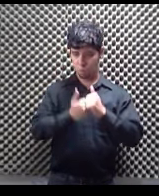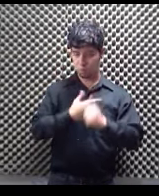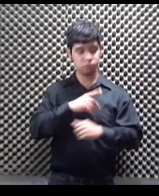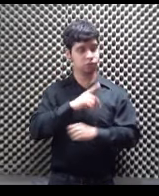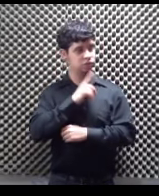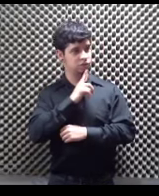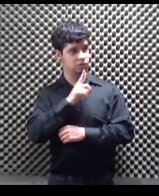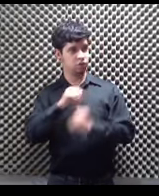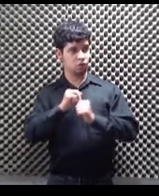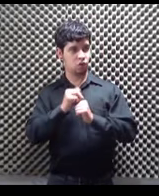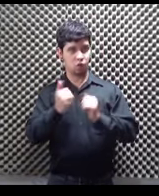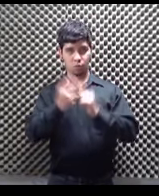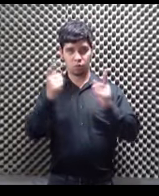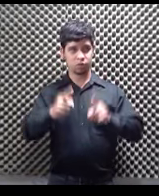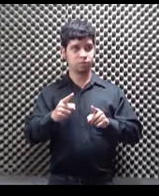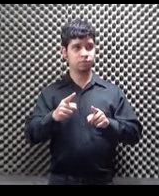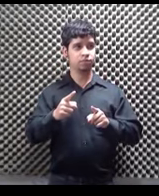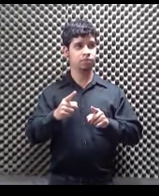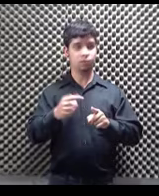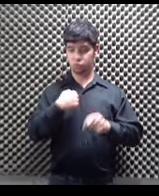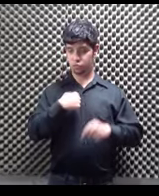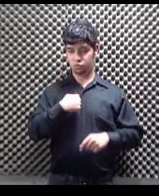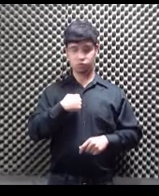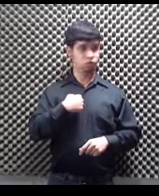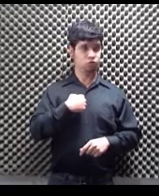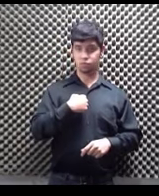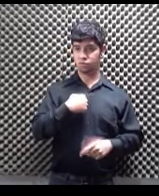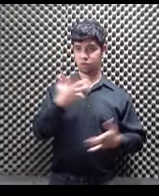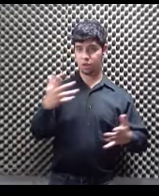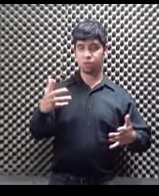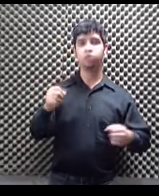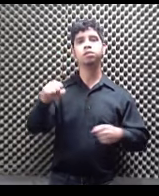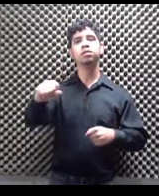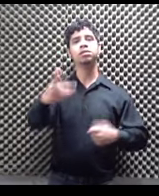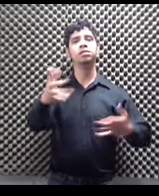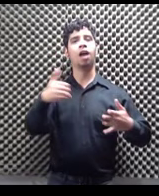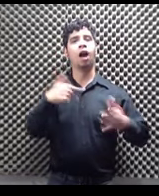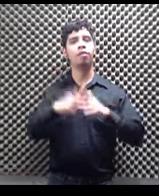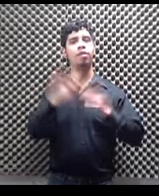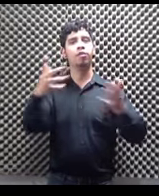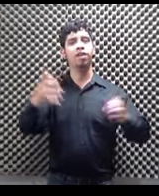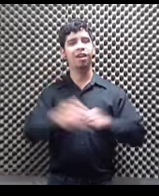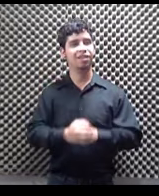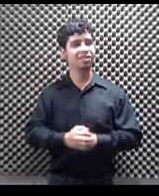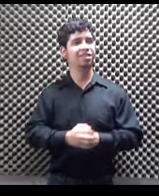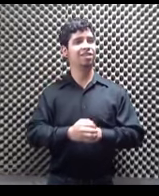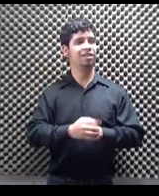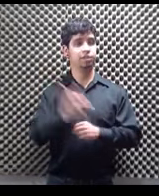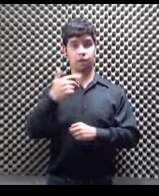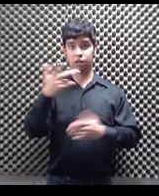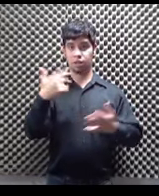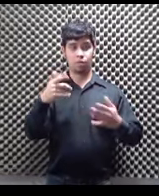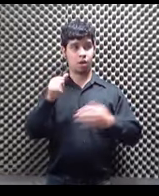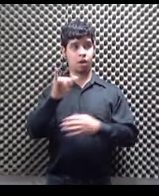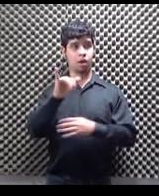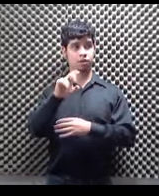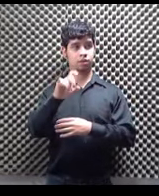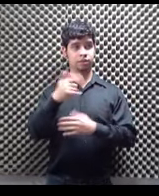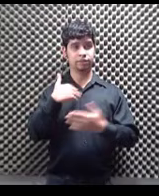idea. ¿Cómo que? No, ahí que tiene que hablar. Sí. Estoy contigo, negro. Sí, ya estamos en el